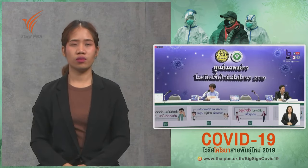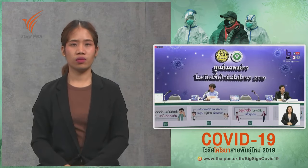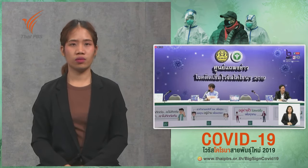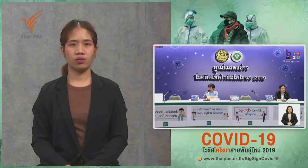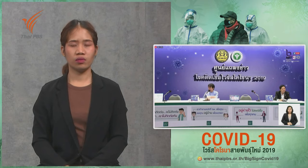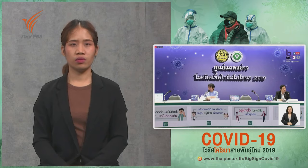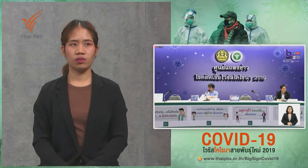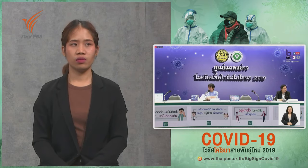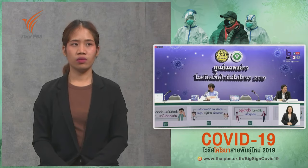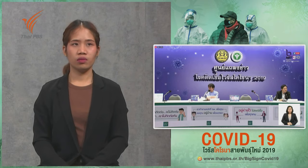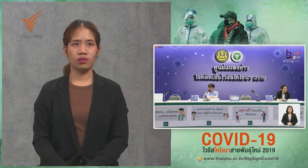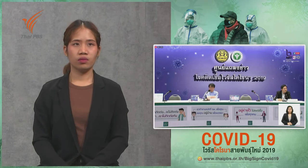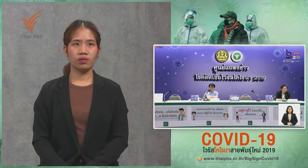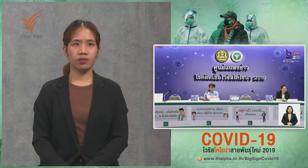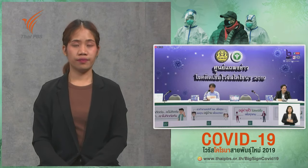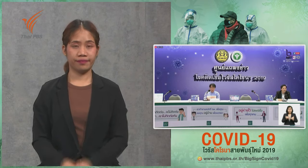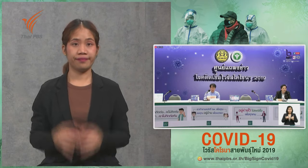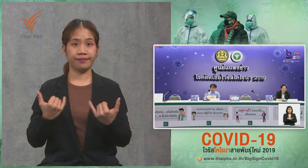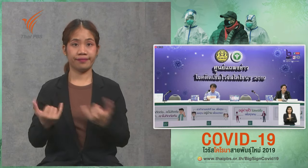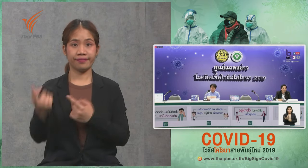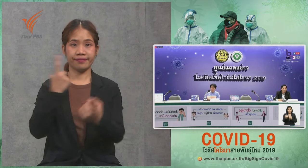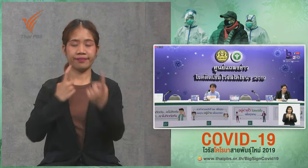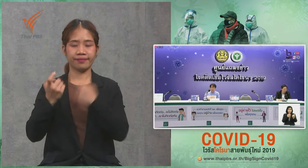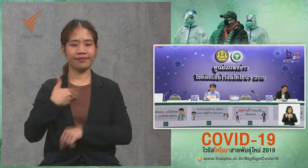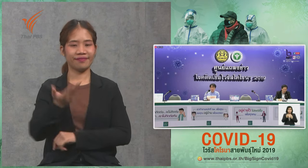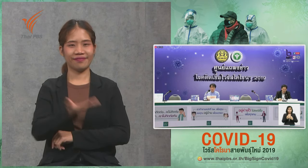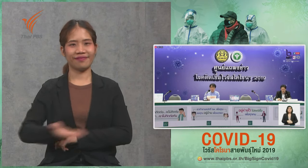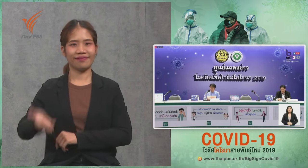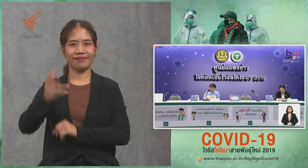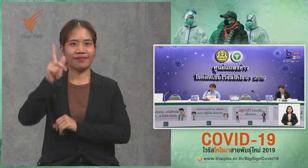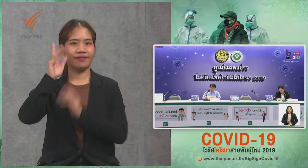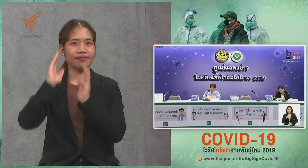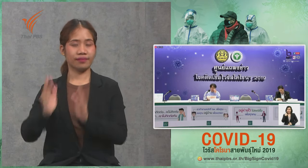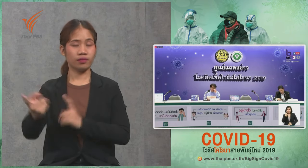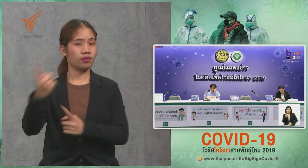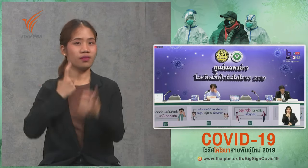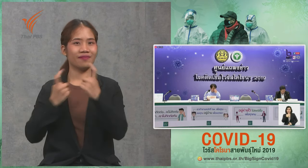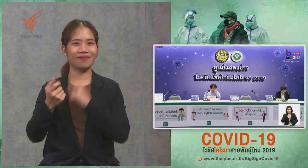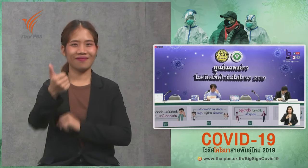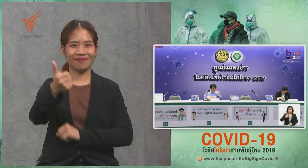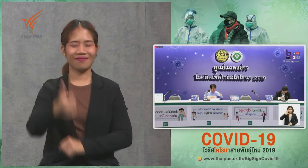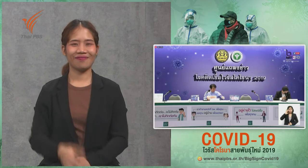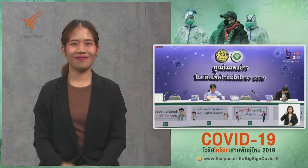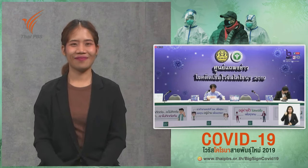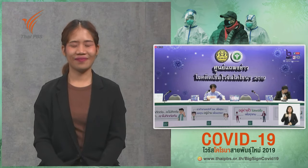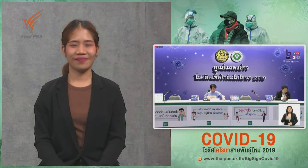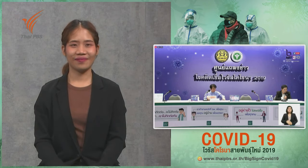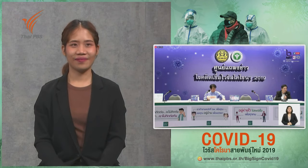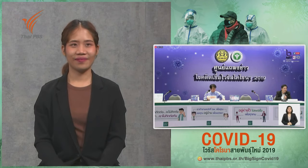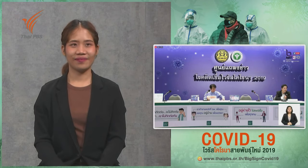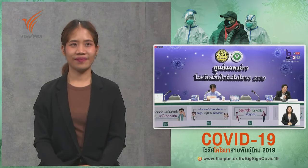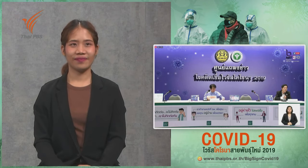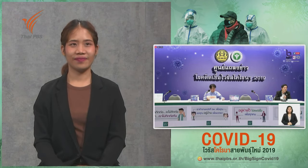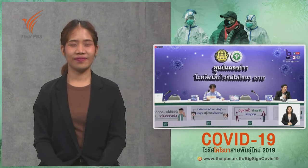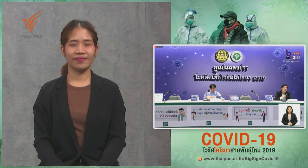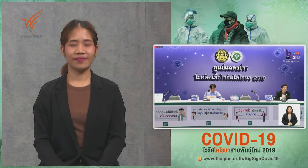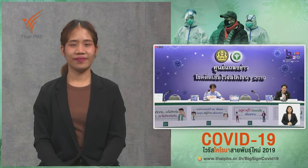ครับกับเข้าสู่ช่วงคำถามครับขอเรียนเชิญพี่น้องสื่อมวลชนที่มีคำถามสักถามได้ครับ